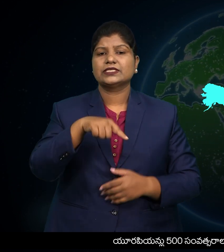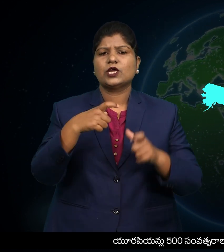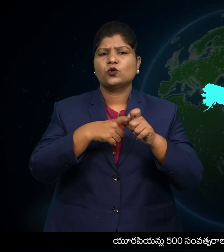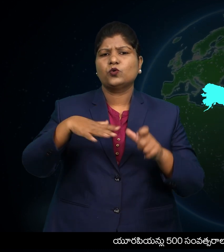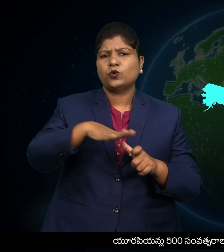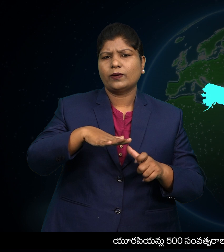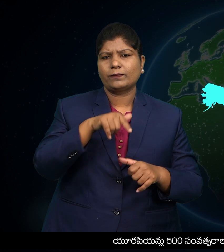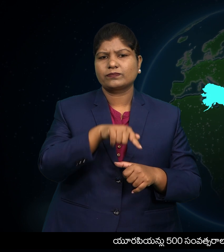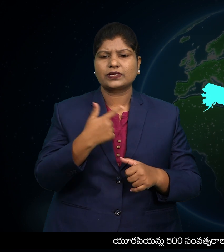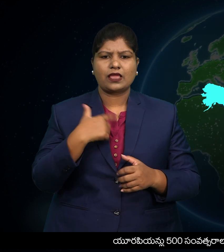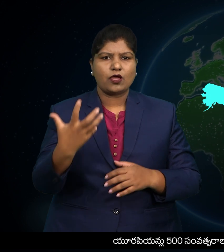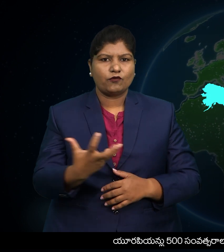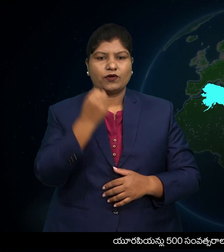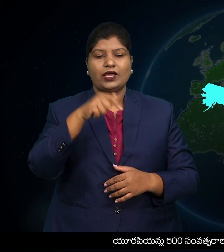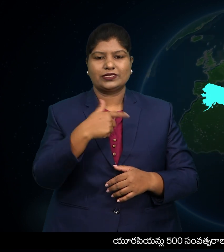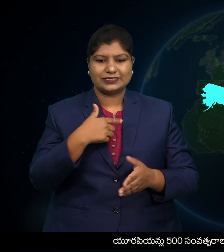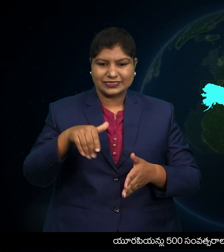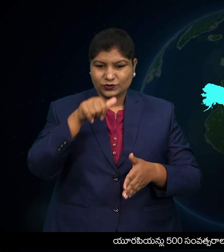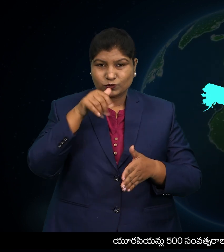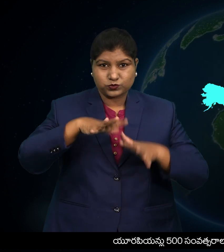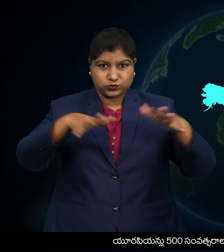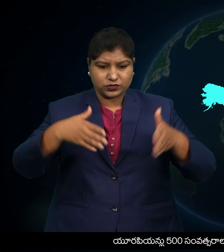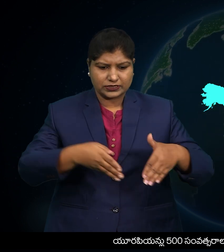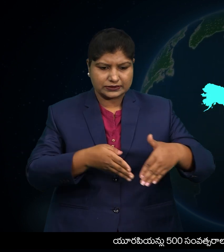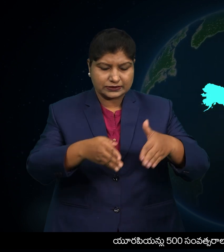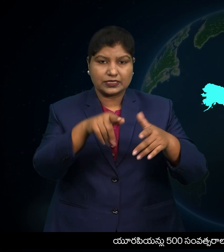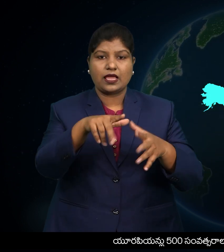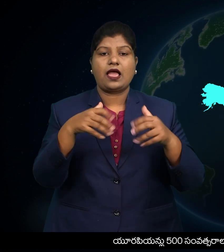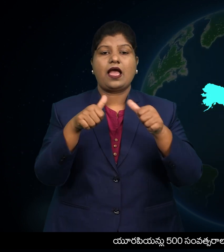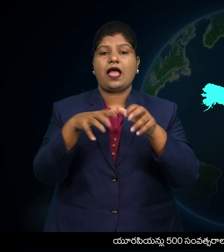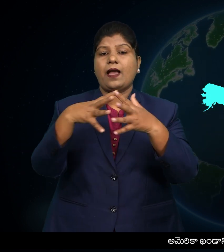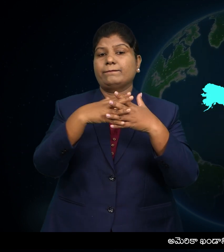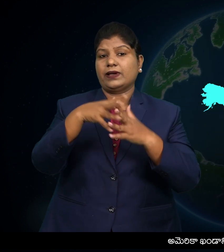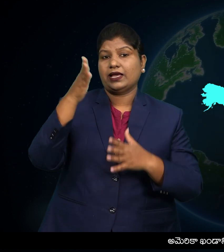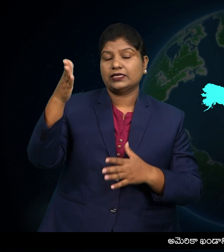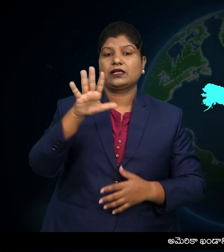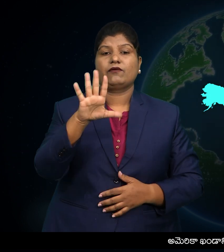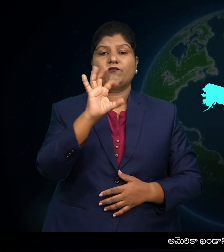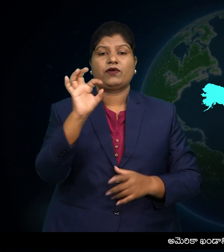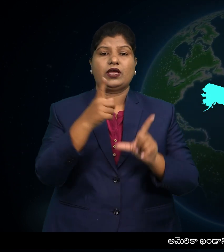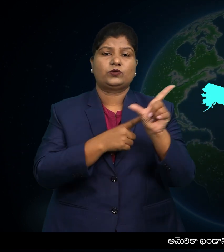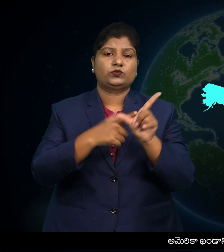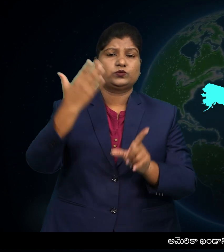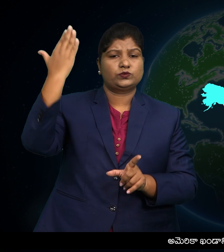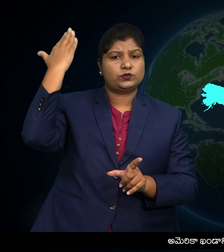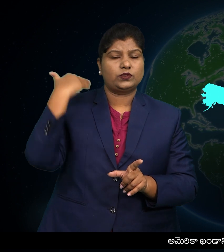యూరోపియన్లు 500 సంవత్సరాలకు ముందే సముద్ర మార్గాన్ని కనుగొనటం వలన అమెరికా ఖండానికి వలసలు వెళ్లటం